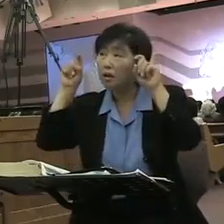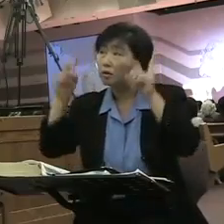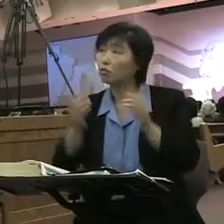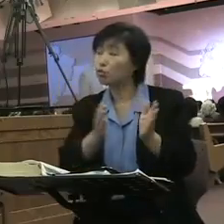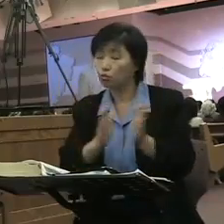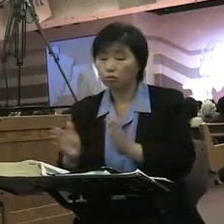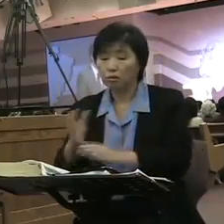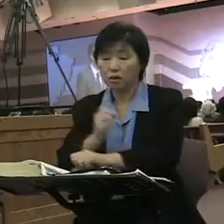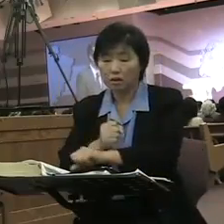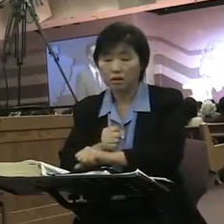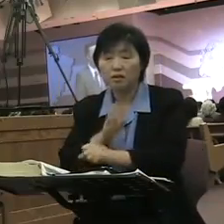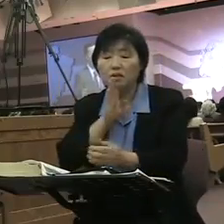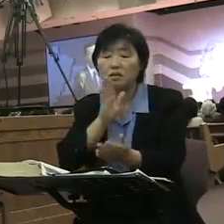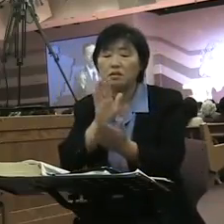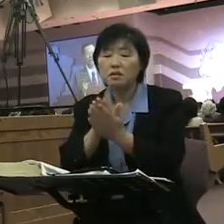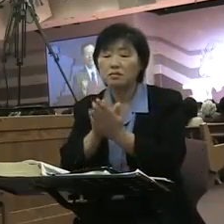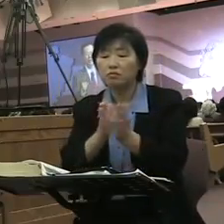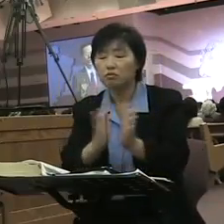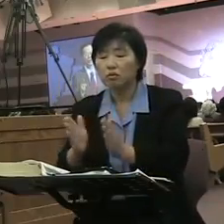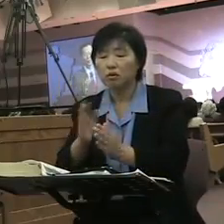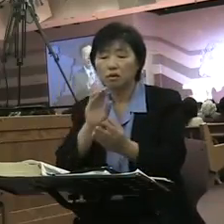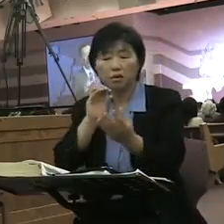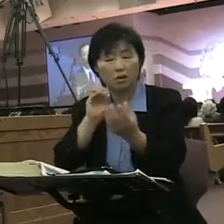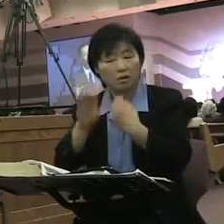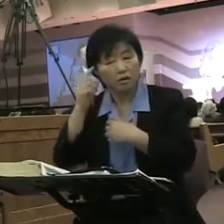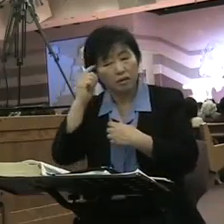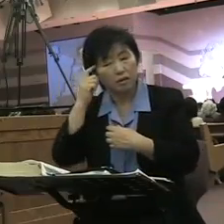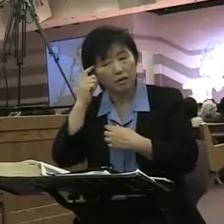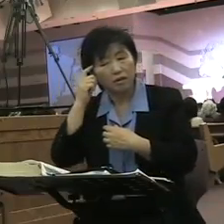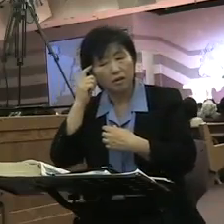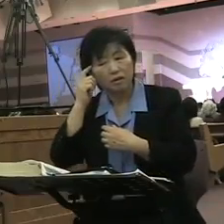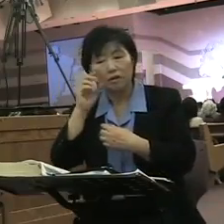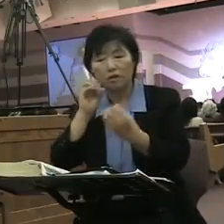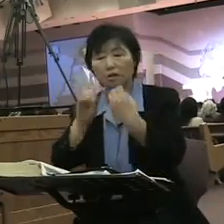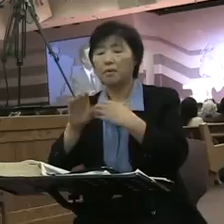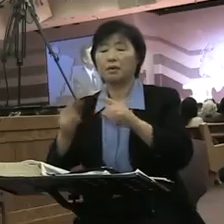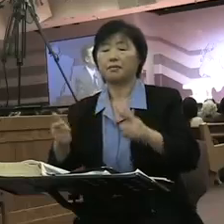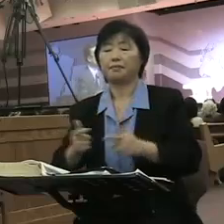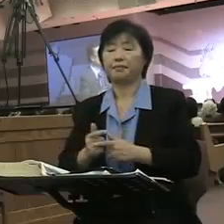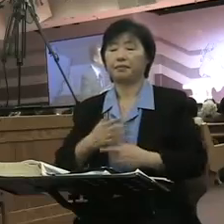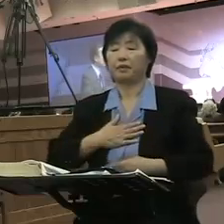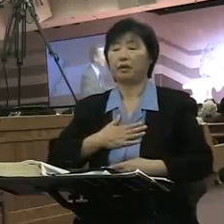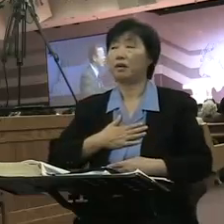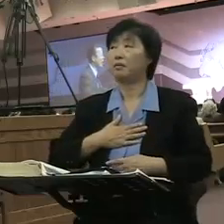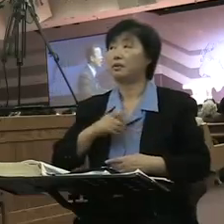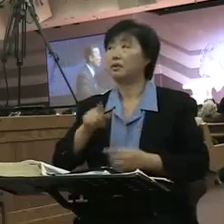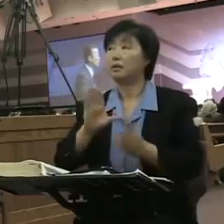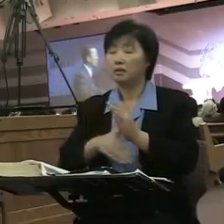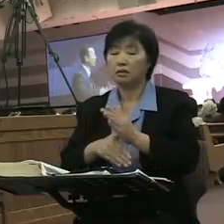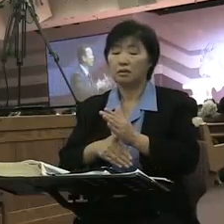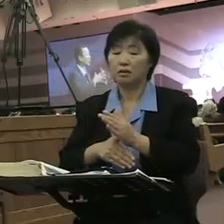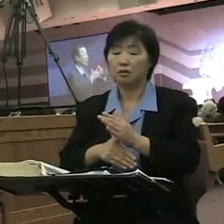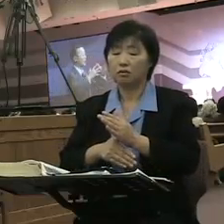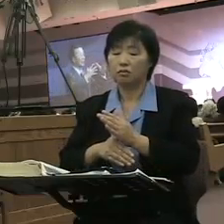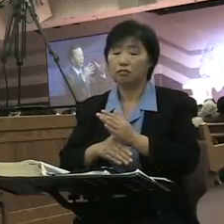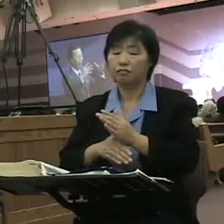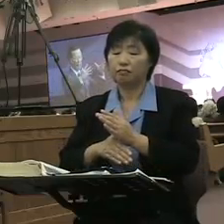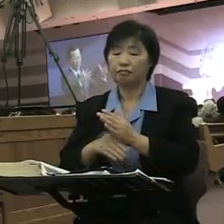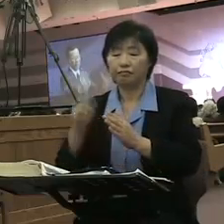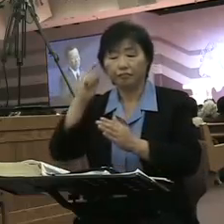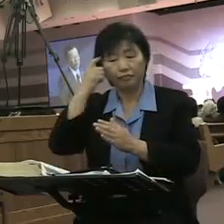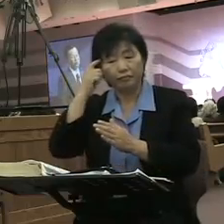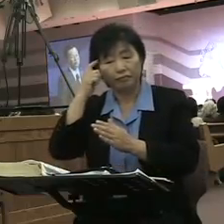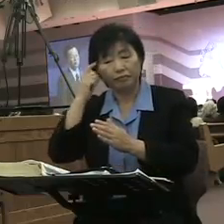대답이 아니었다는 거예요. 그가 생각하고 있었던 대답도 아니었고 그의 가슴에서 그때 우러나왔던